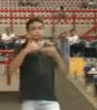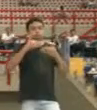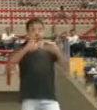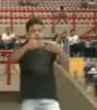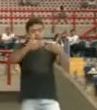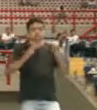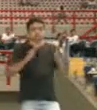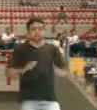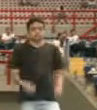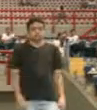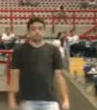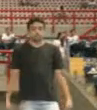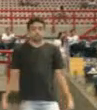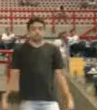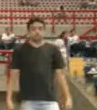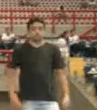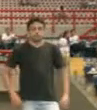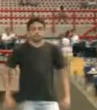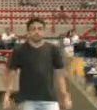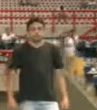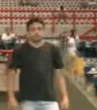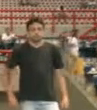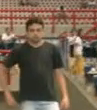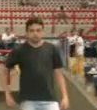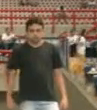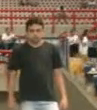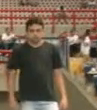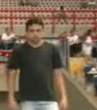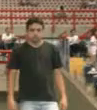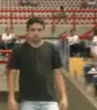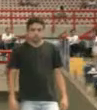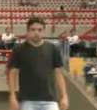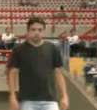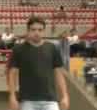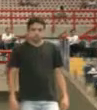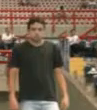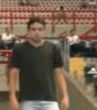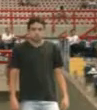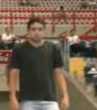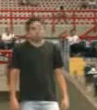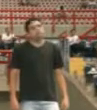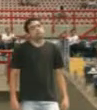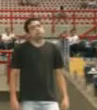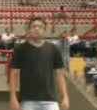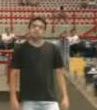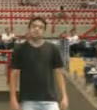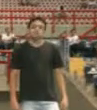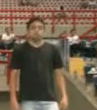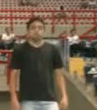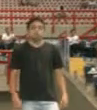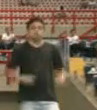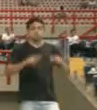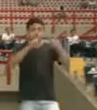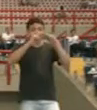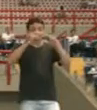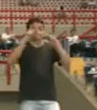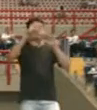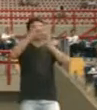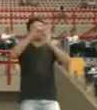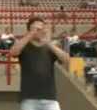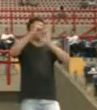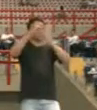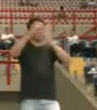Vou voltar aqui para a introdução, tá? Vou voltar aqui para a introdução. Veja que eu pus aí